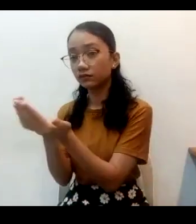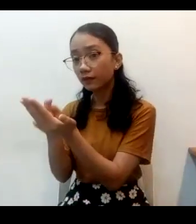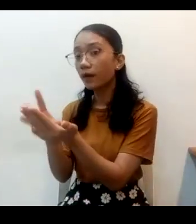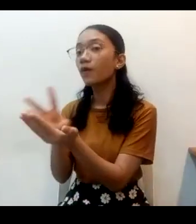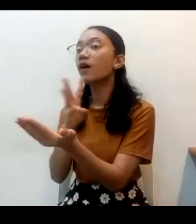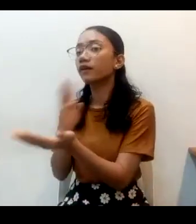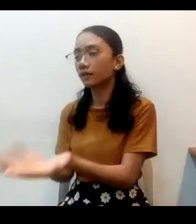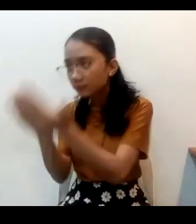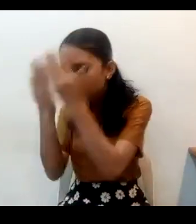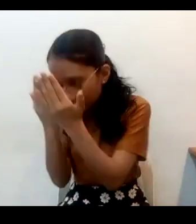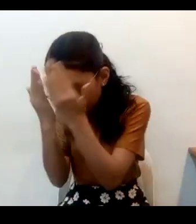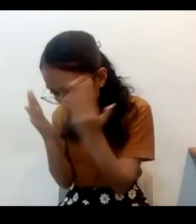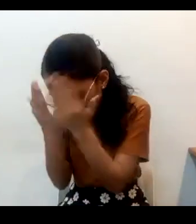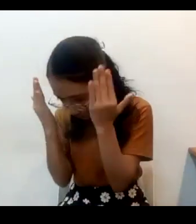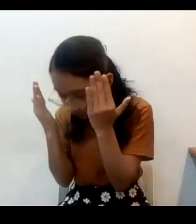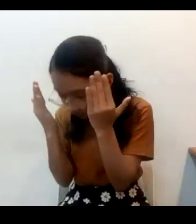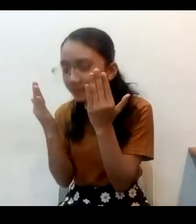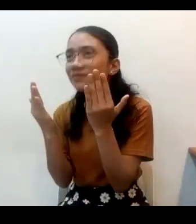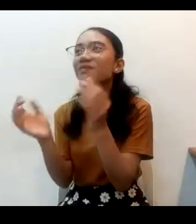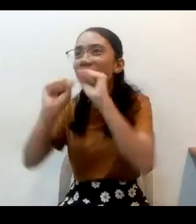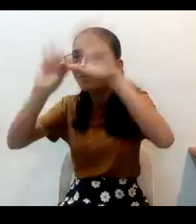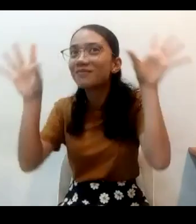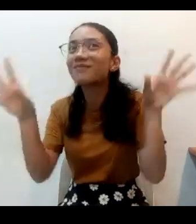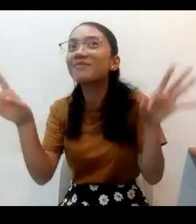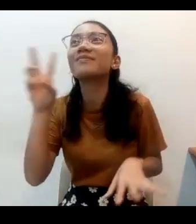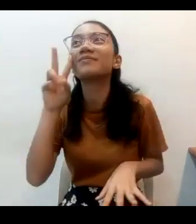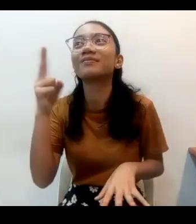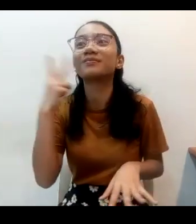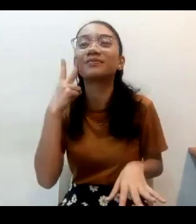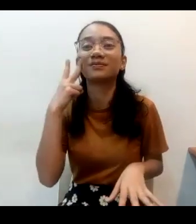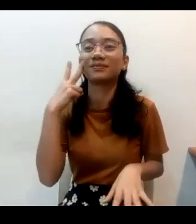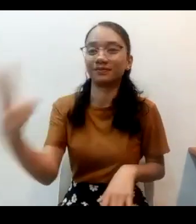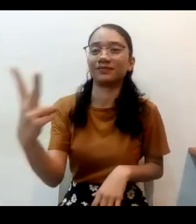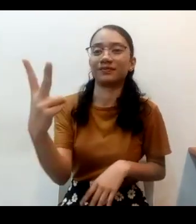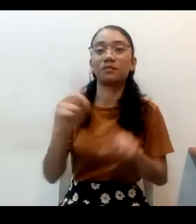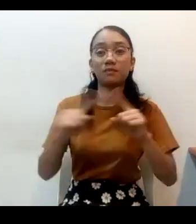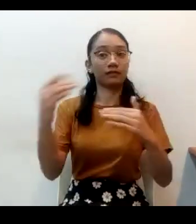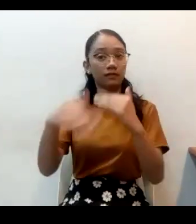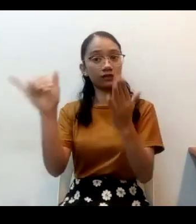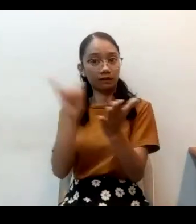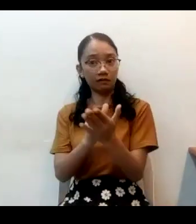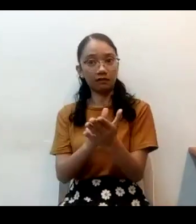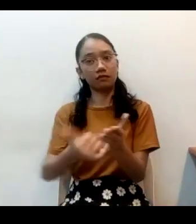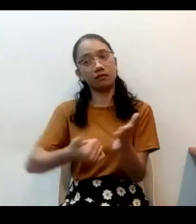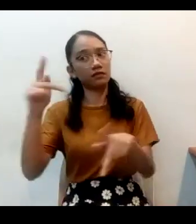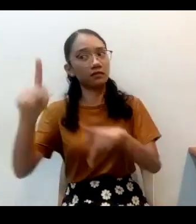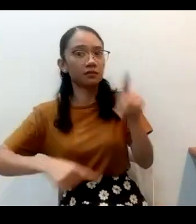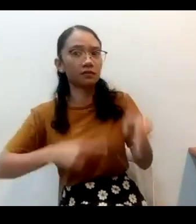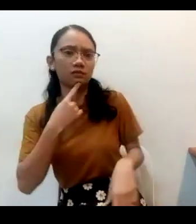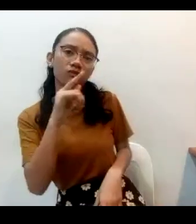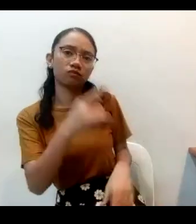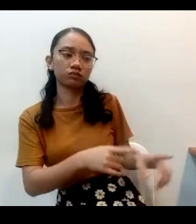po yung kanyang mata, siya po'y nakakita. But after that, he was persecuted. Pero pagkatapos po nito, siya po ay inusin. But